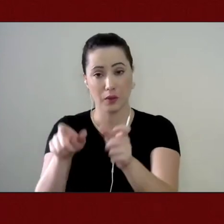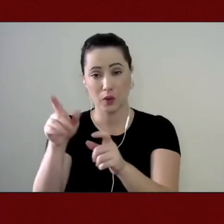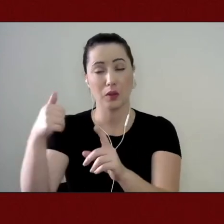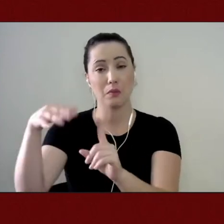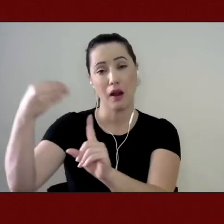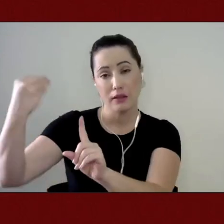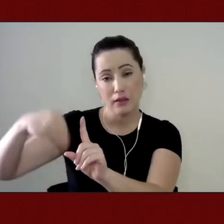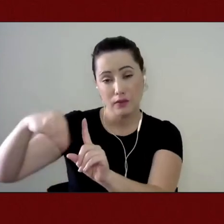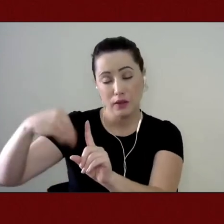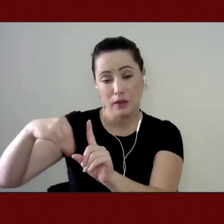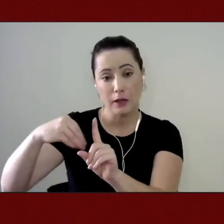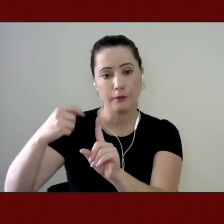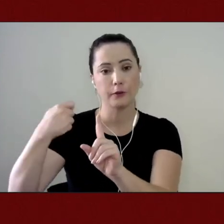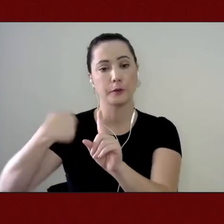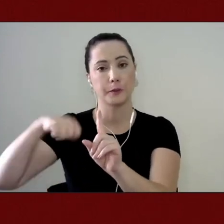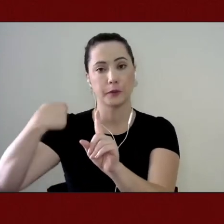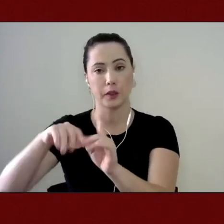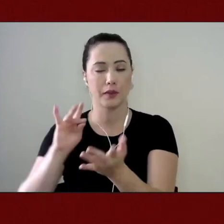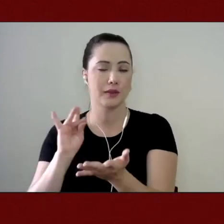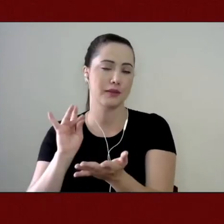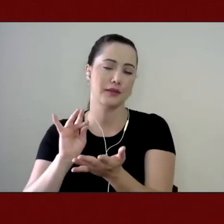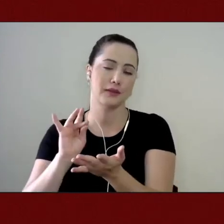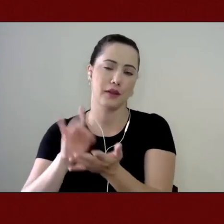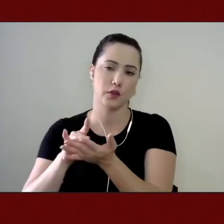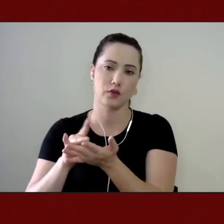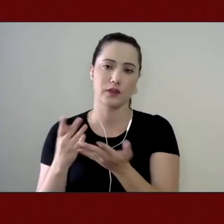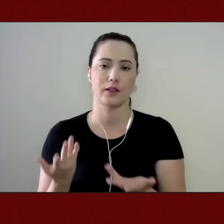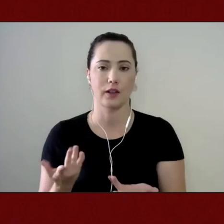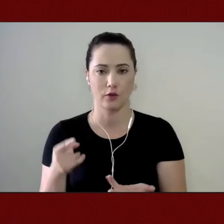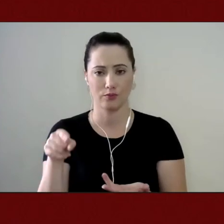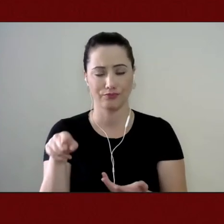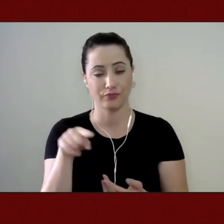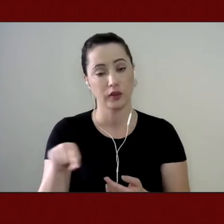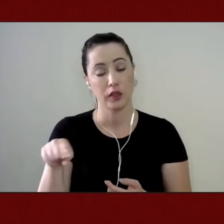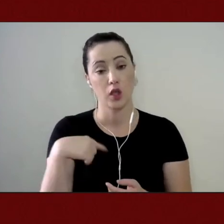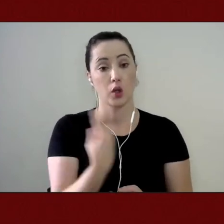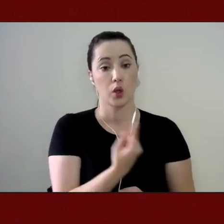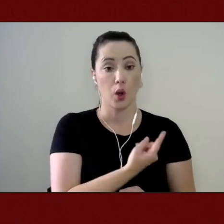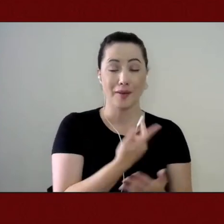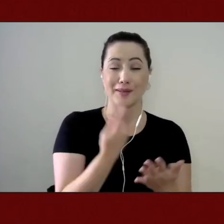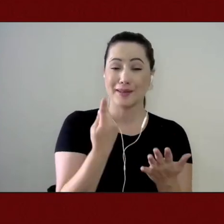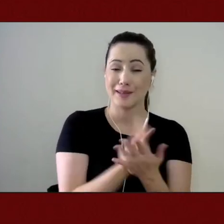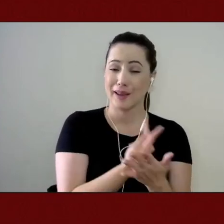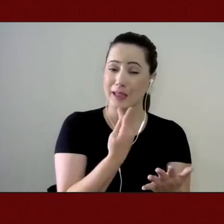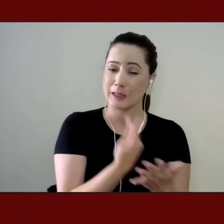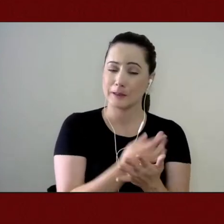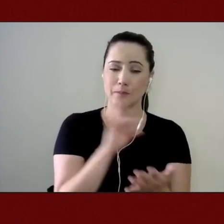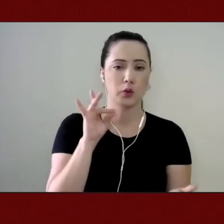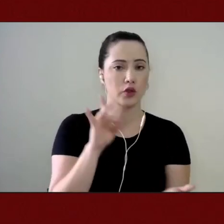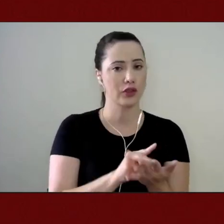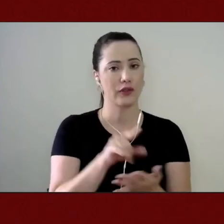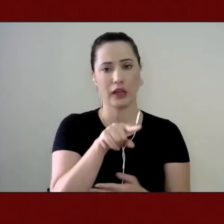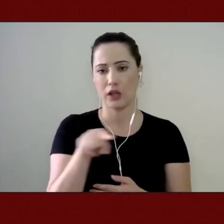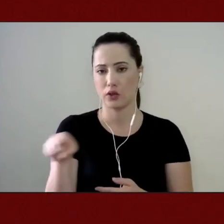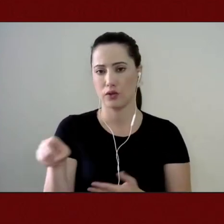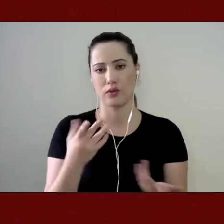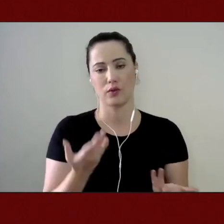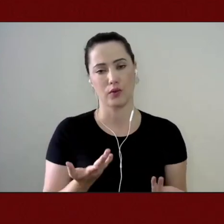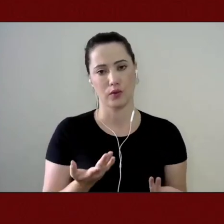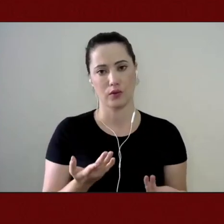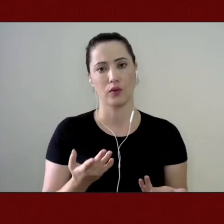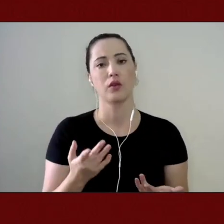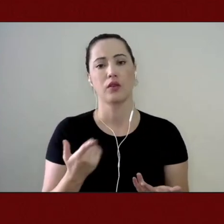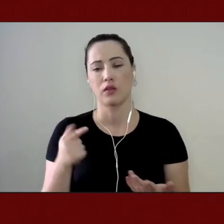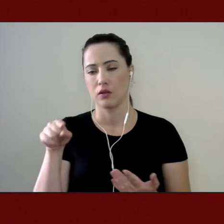nós erramos todos, né? Nós, o Partido dos Trabalhadores. E outra questão foi sobre